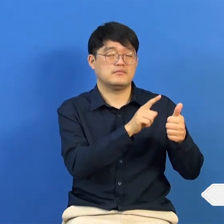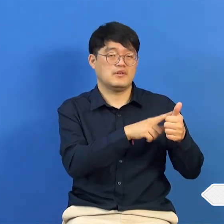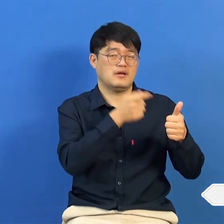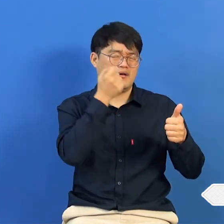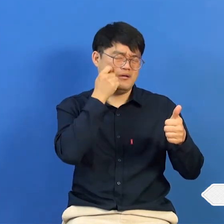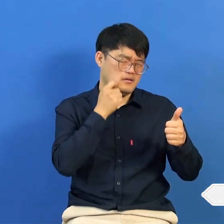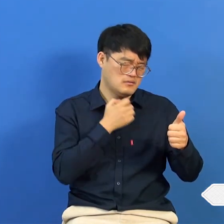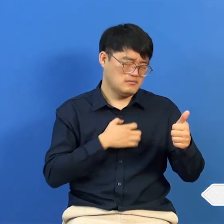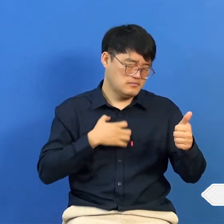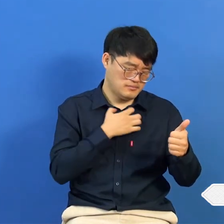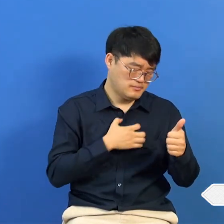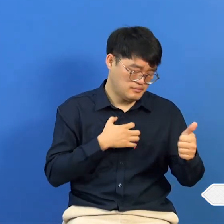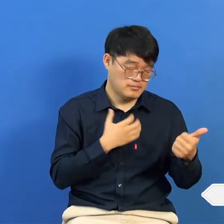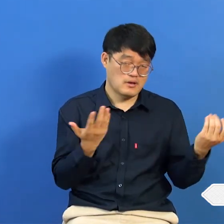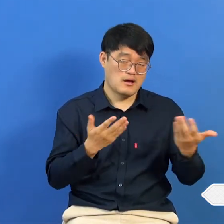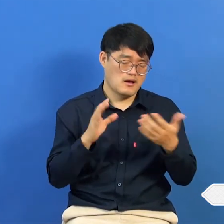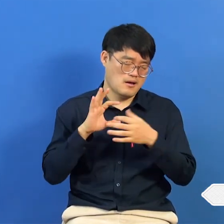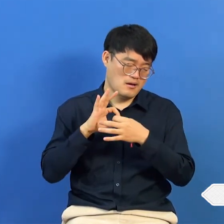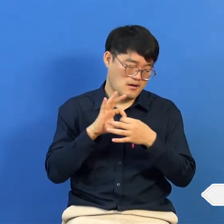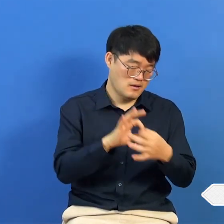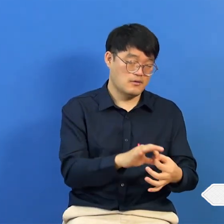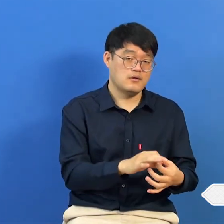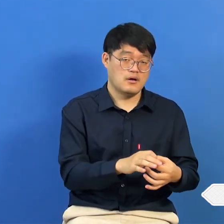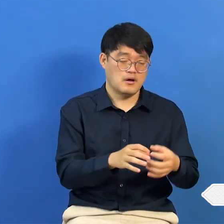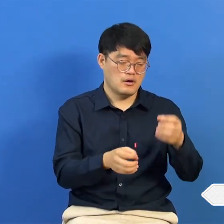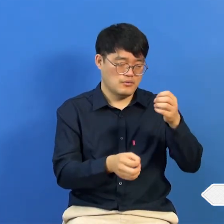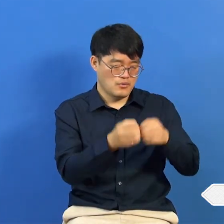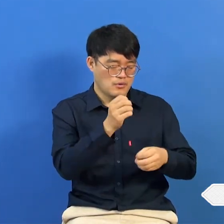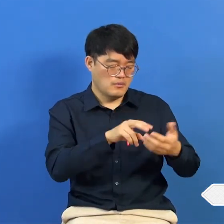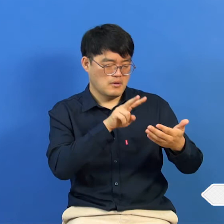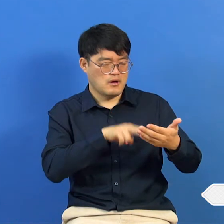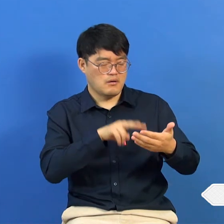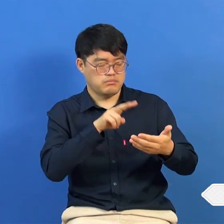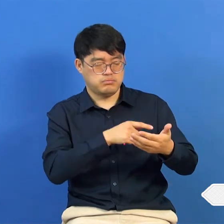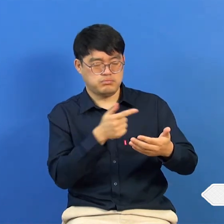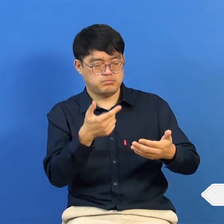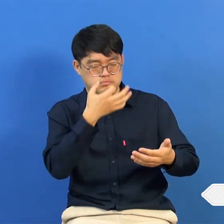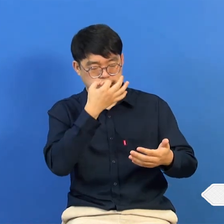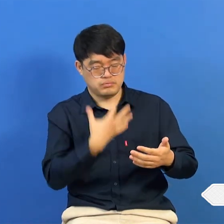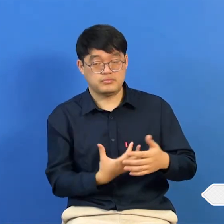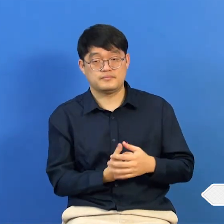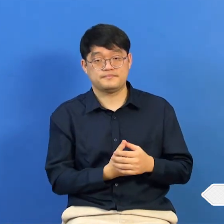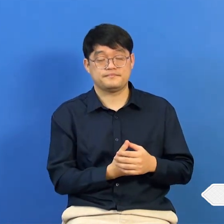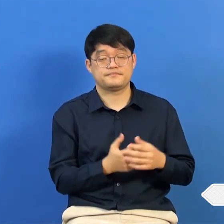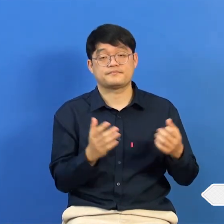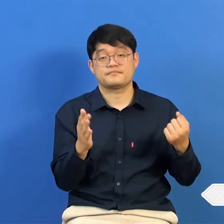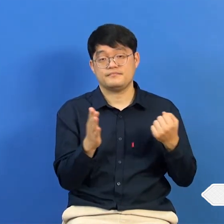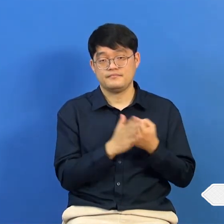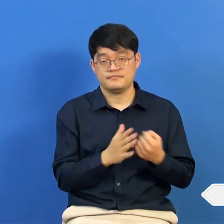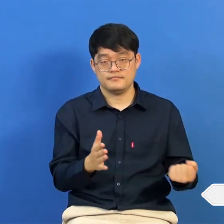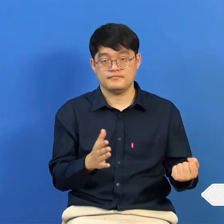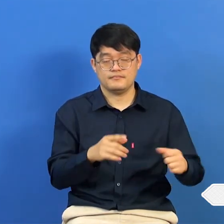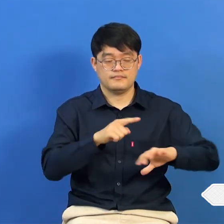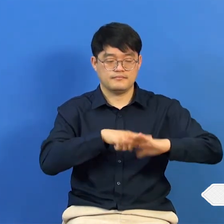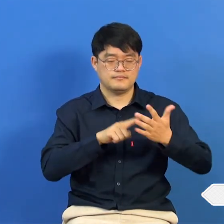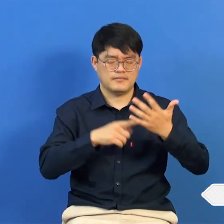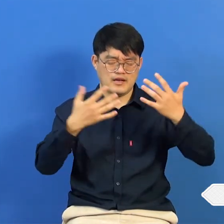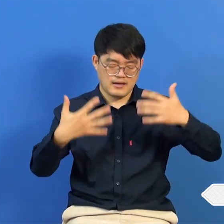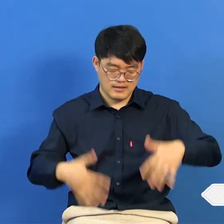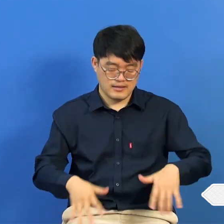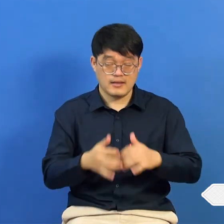연속입니다. 소설인데도 읽기가 너무 힘이 듭니다. 그래서 마음 약한